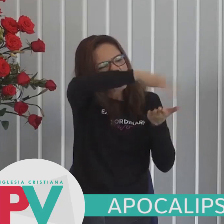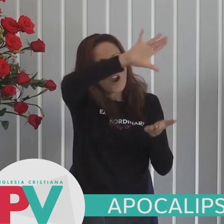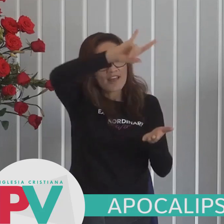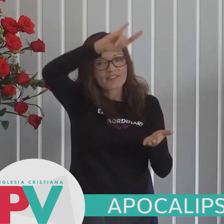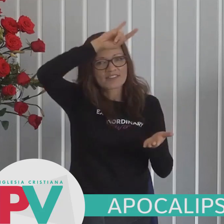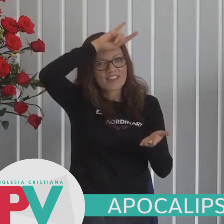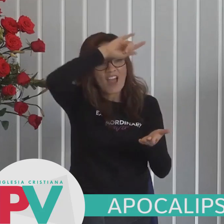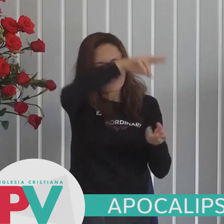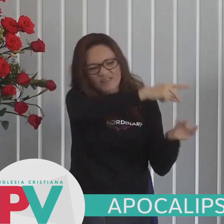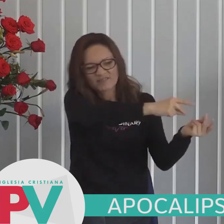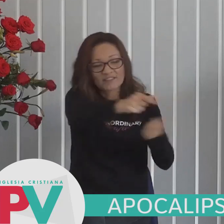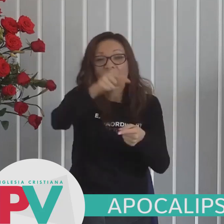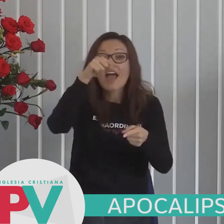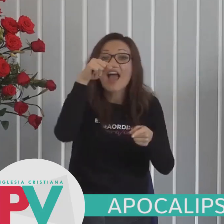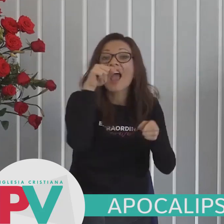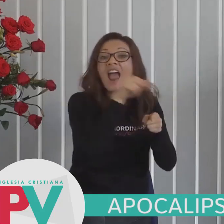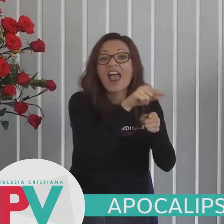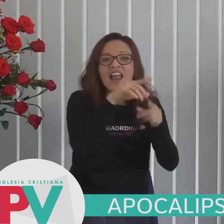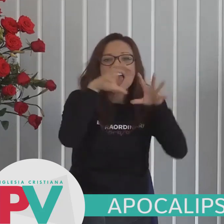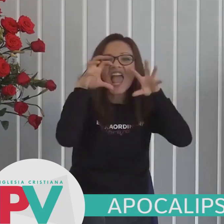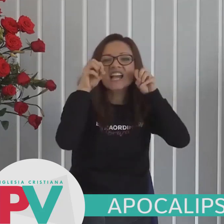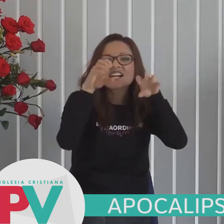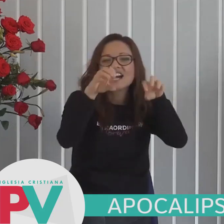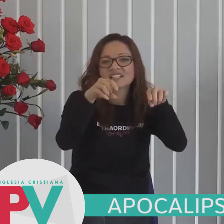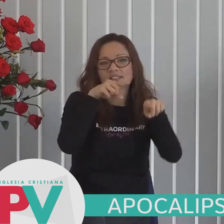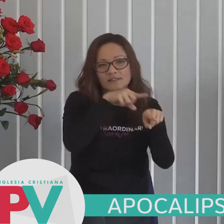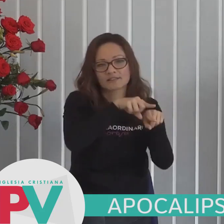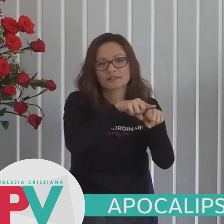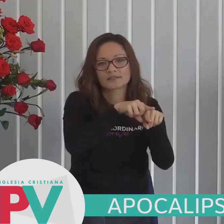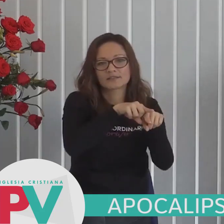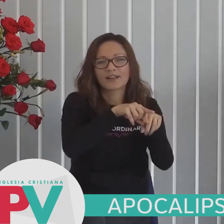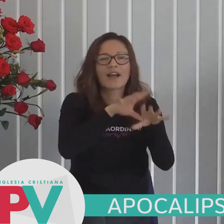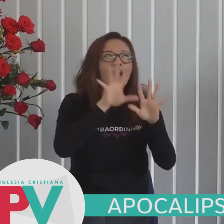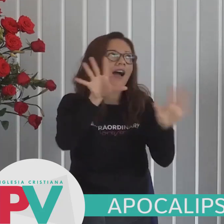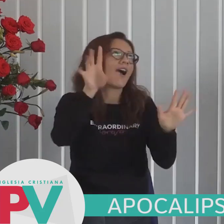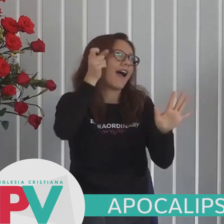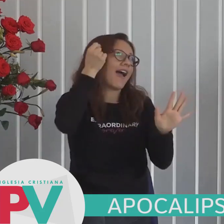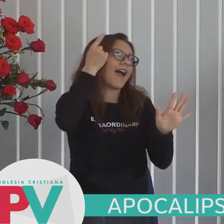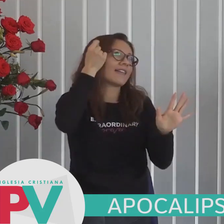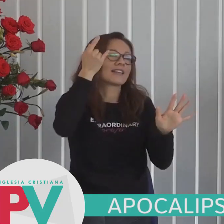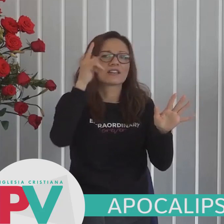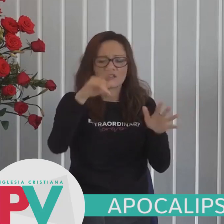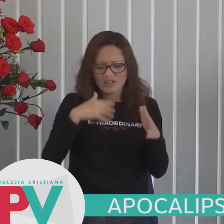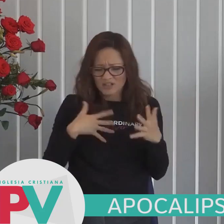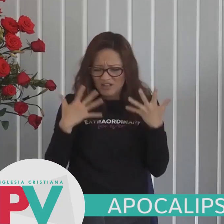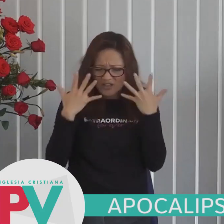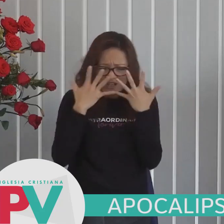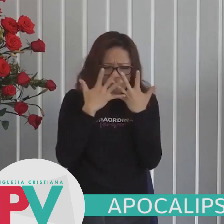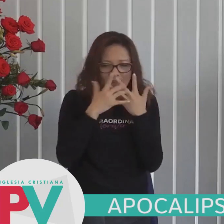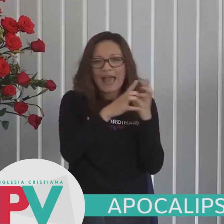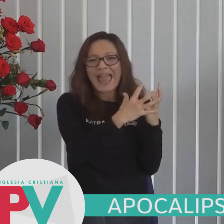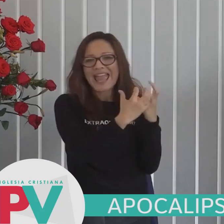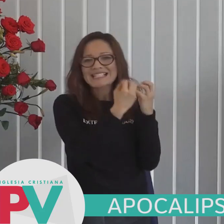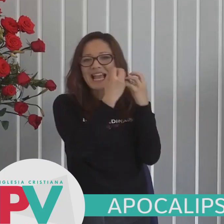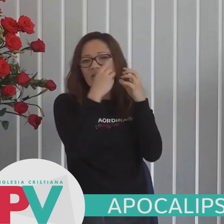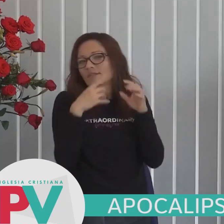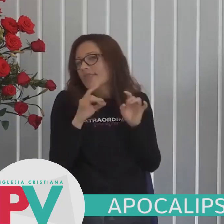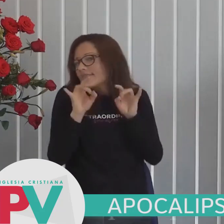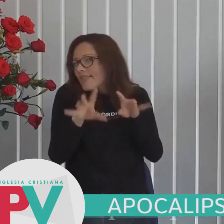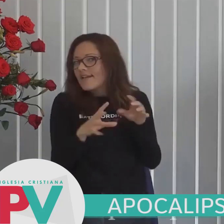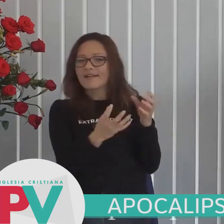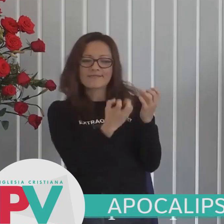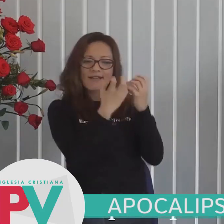Diablo y Satanás, el cual ¿qué? Engaña. ¿Entiende qué es lo que está pasando con su merced? Que se está